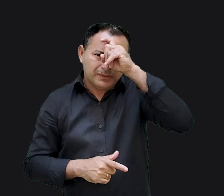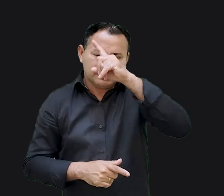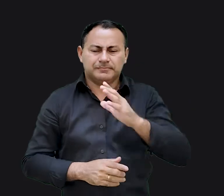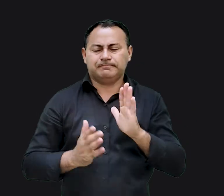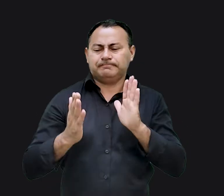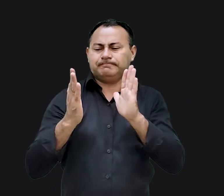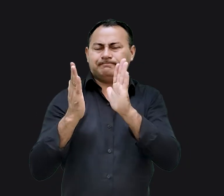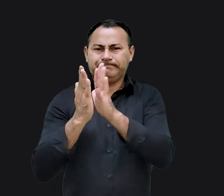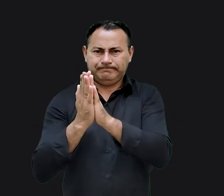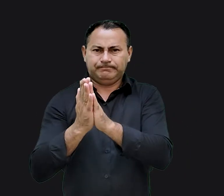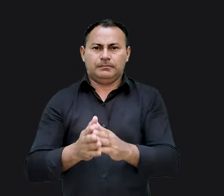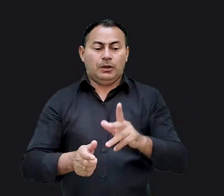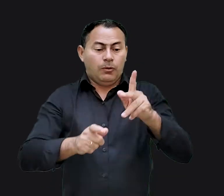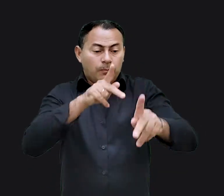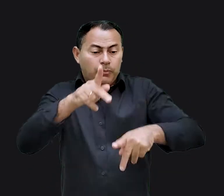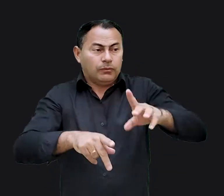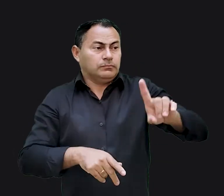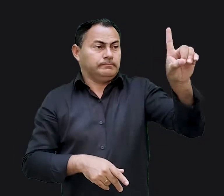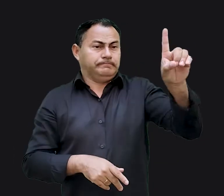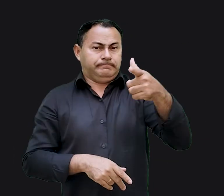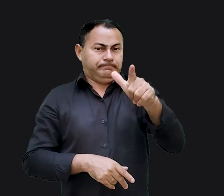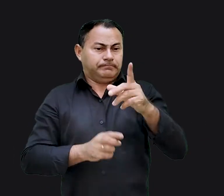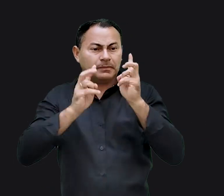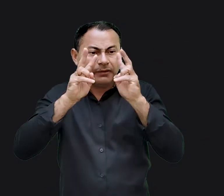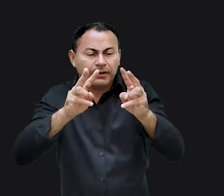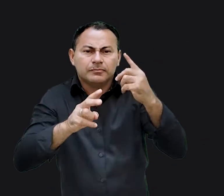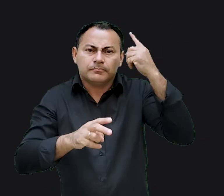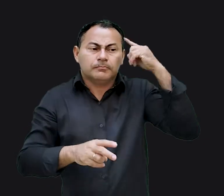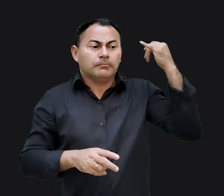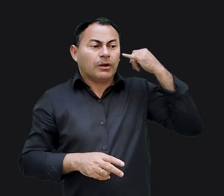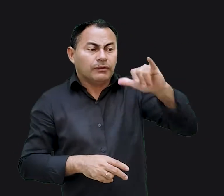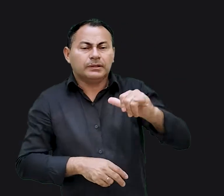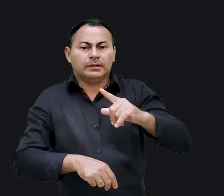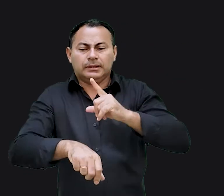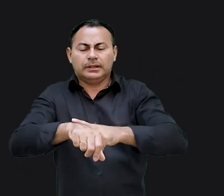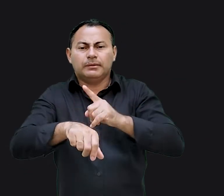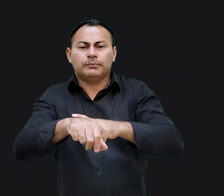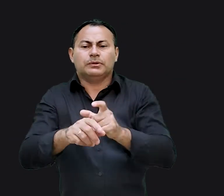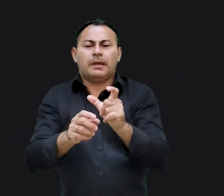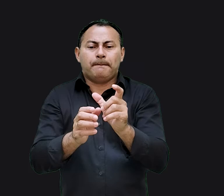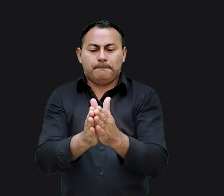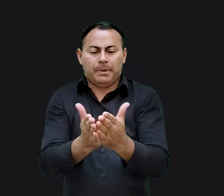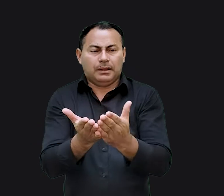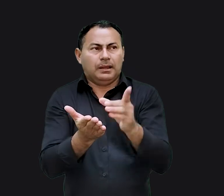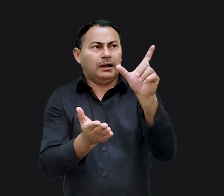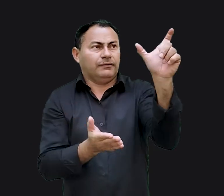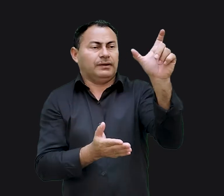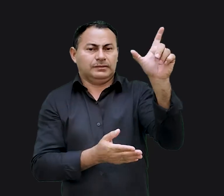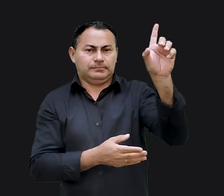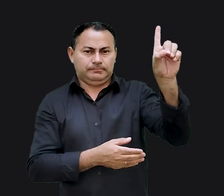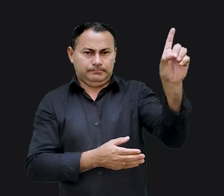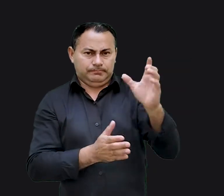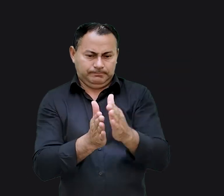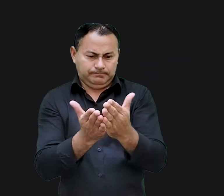problemas tão difíceis que enfrentaram. O povo de Deus não tinha visões proféticas, nem templo, nem palavra da parte de